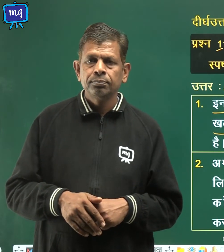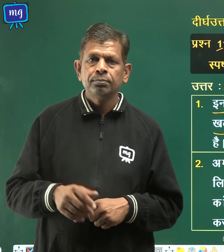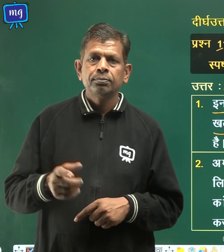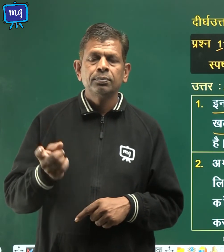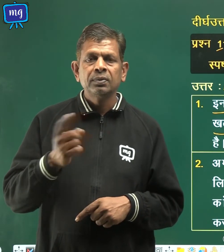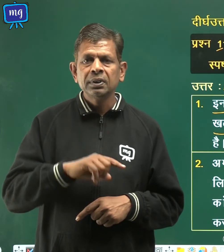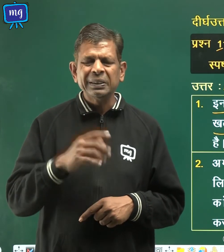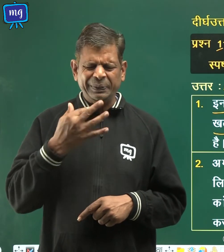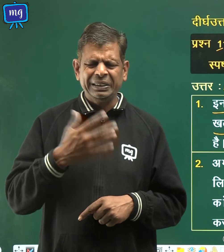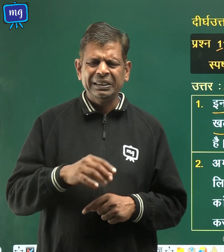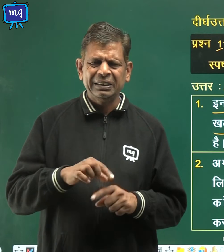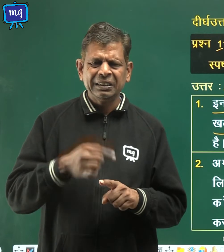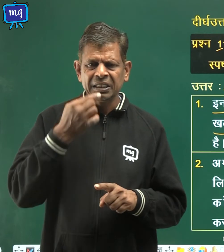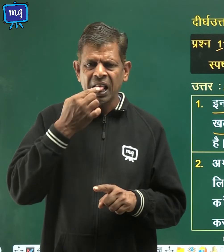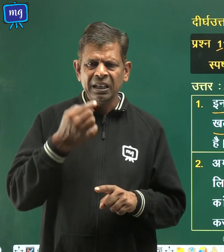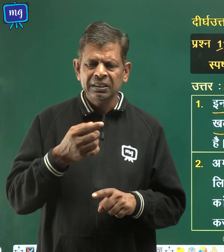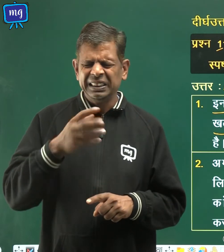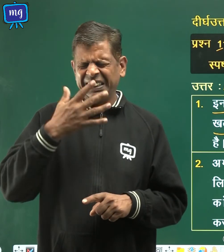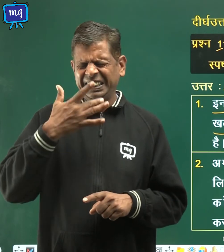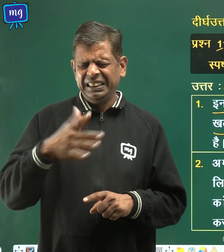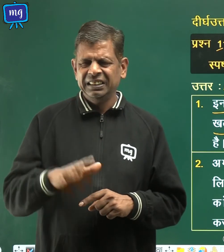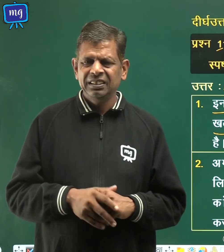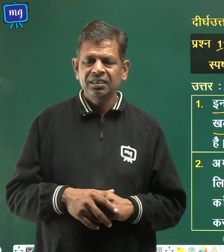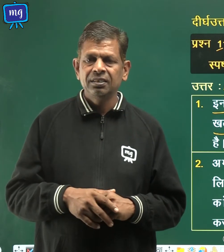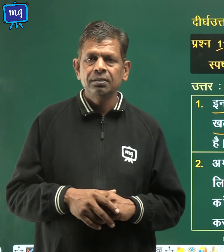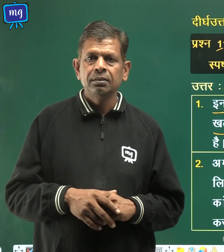क्षारक का स्वाद कड़वा होता है।